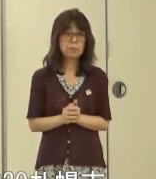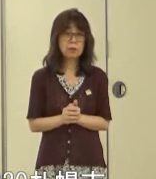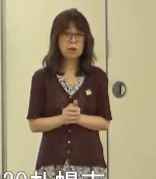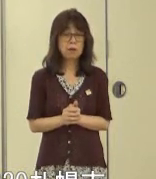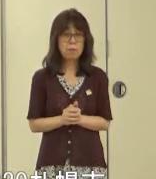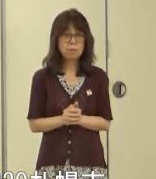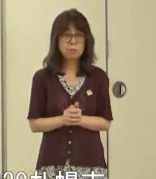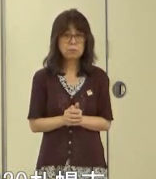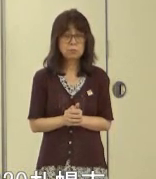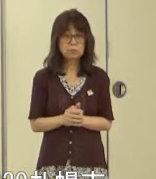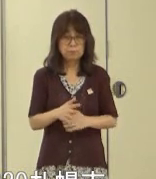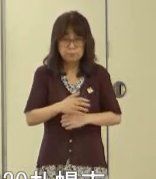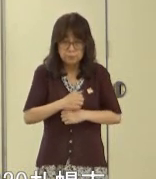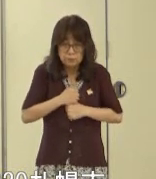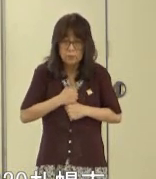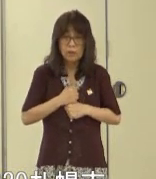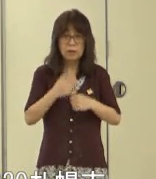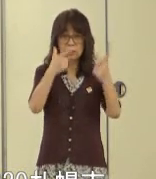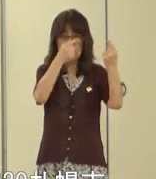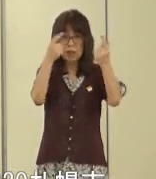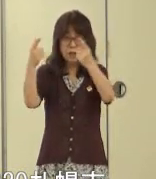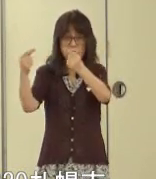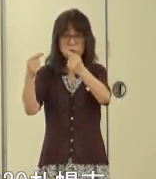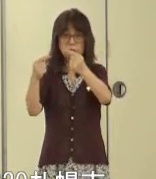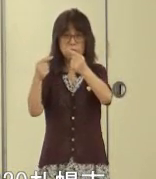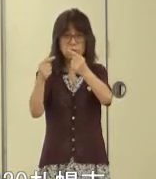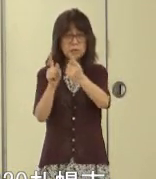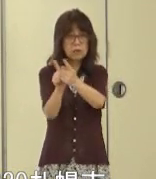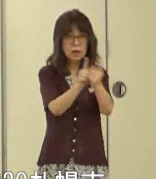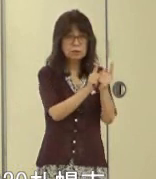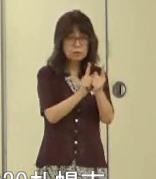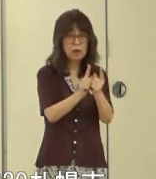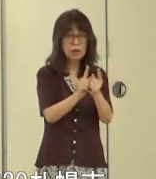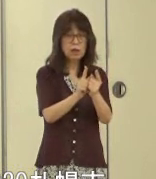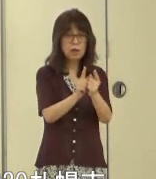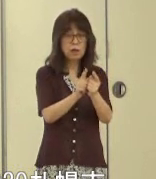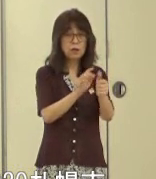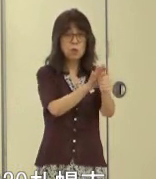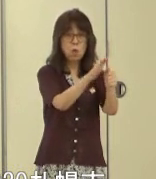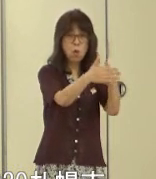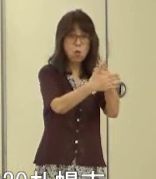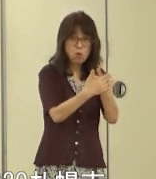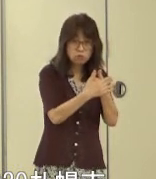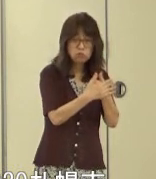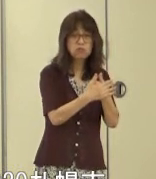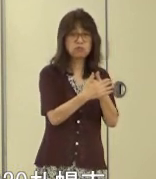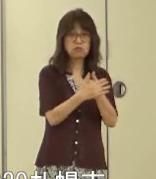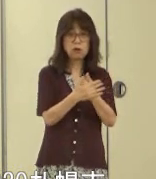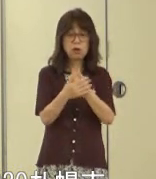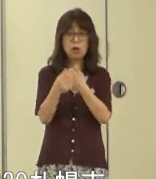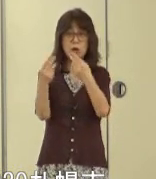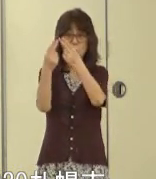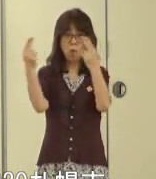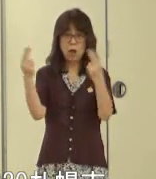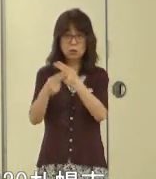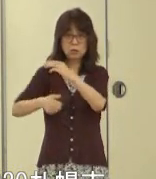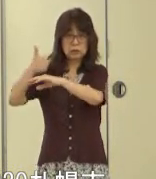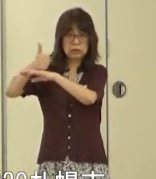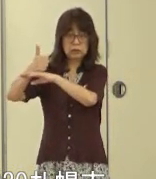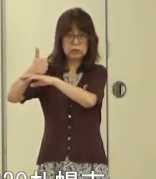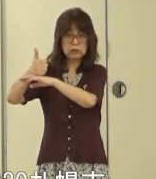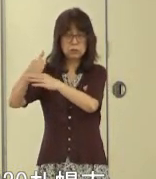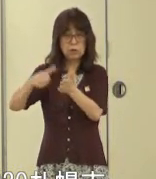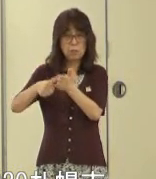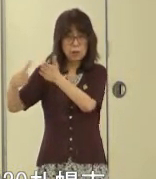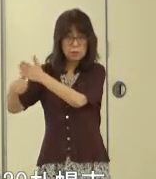市内の大学への協力、これは北海道知事と連名で 通知を出すというふうにしてい